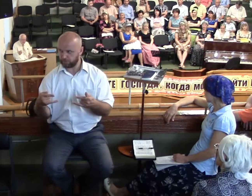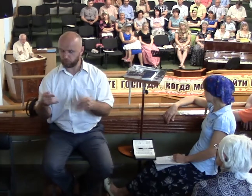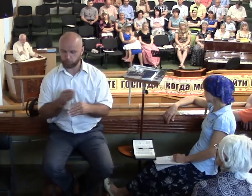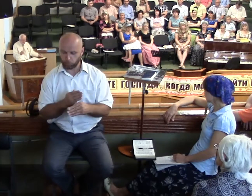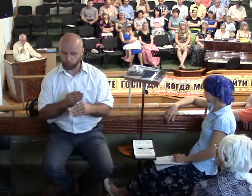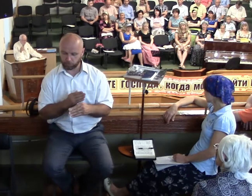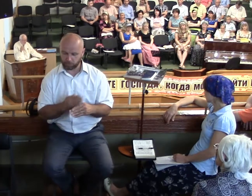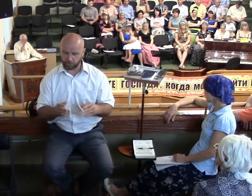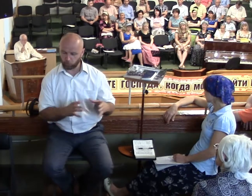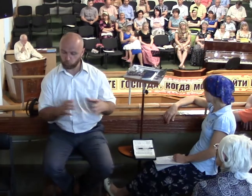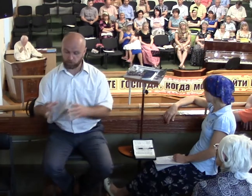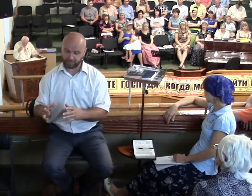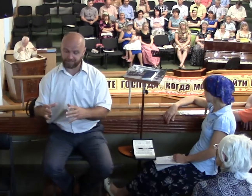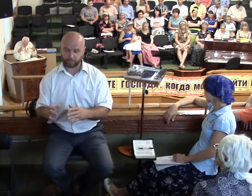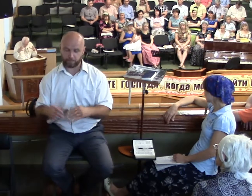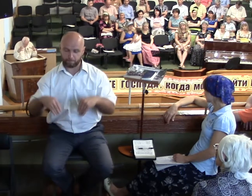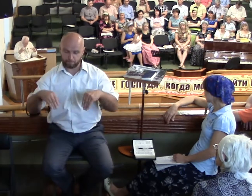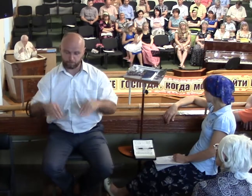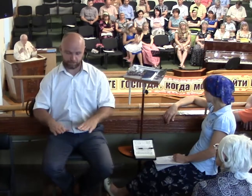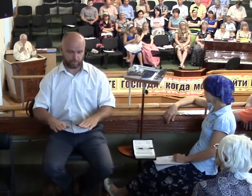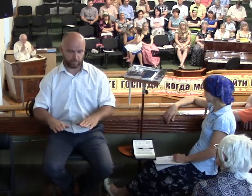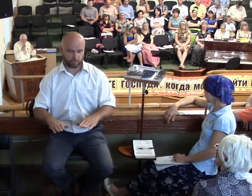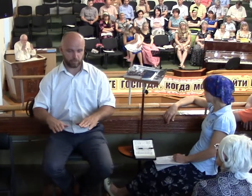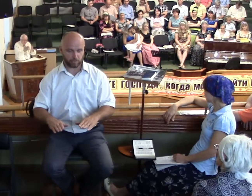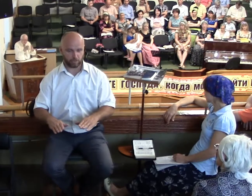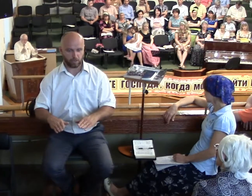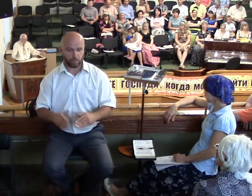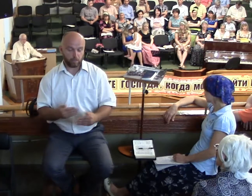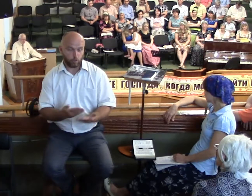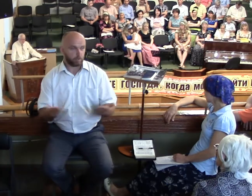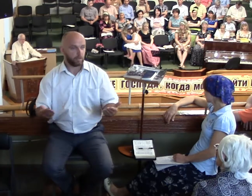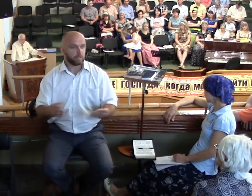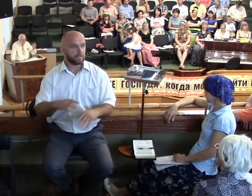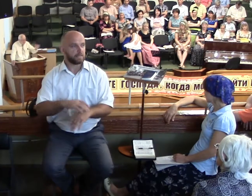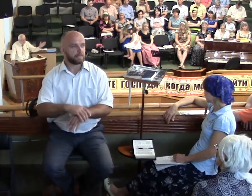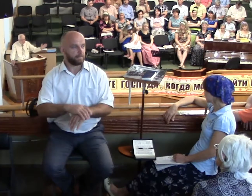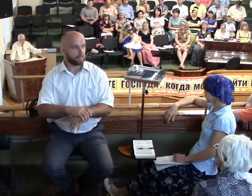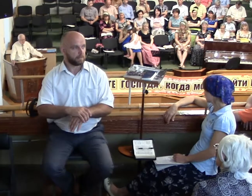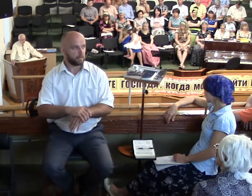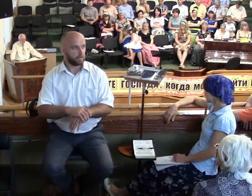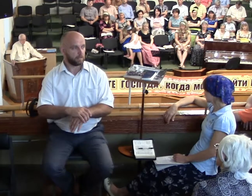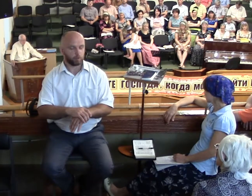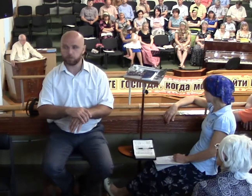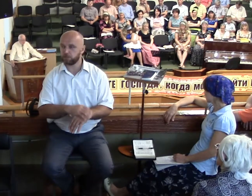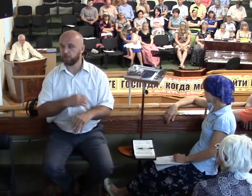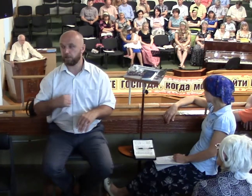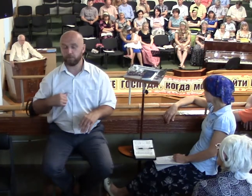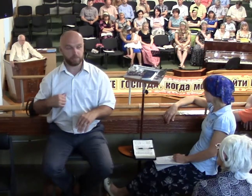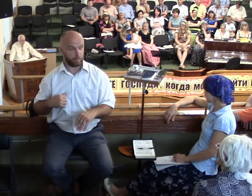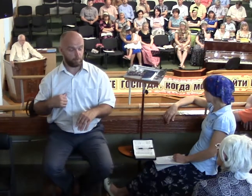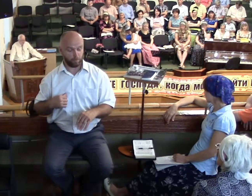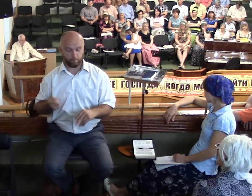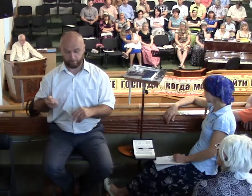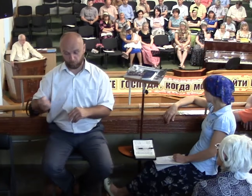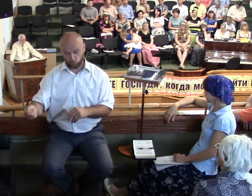решение. Это какое-то, знаете, это от нас зависит. Или мы в болоте, или мы не